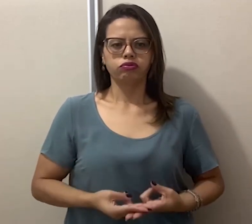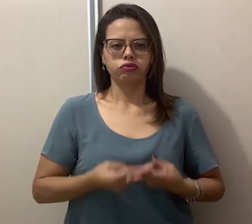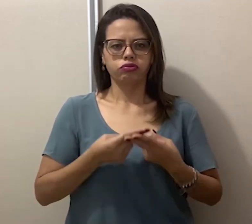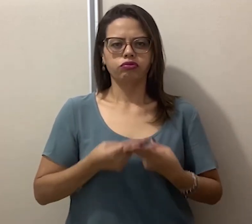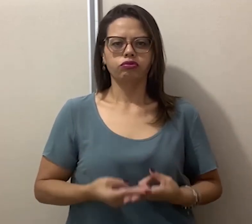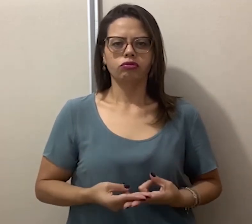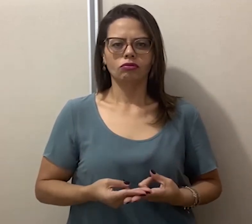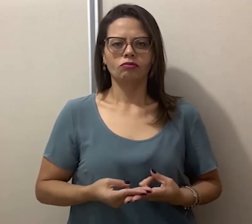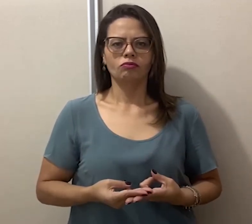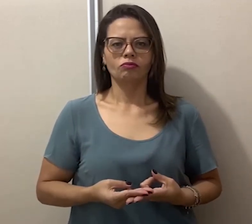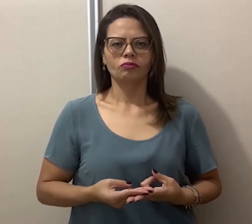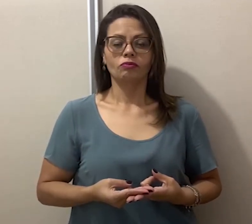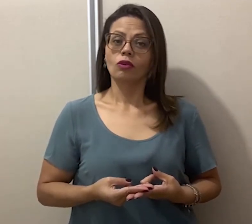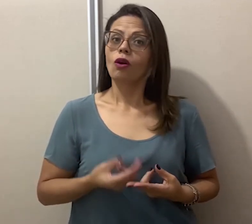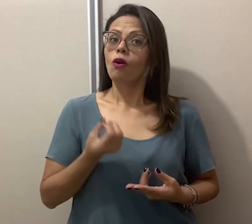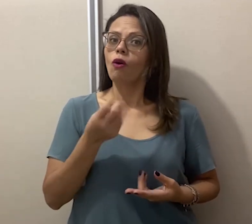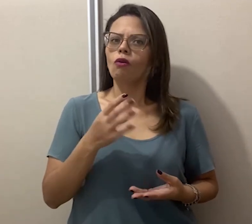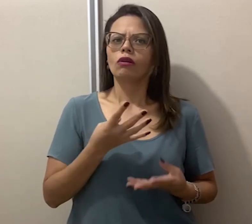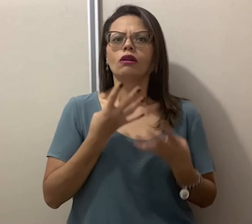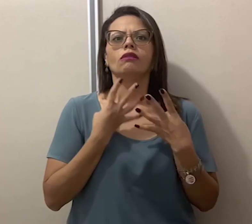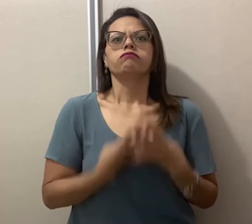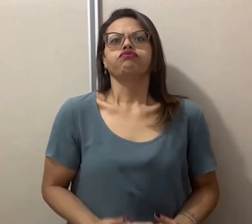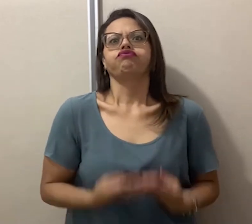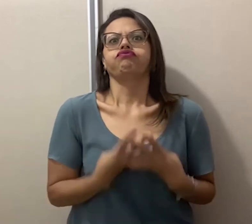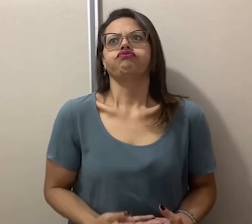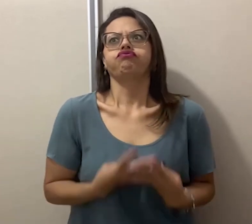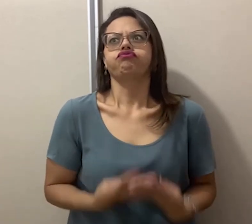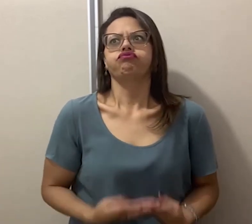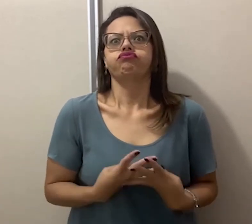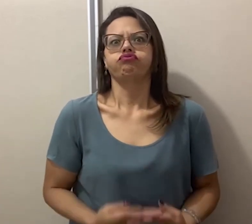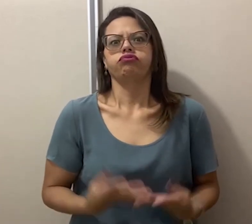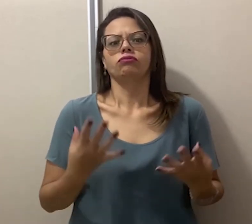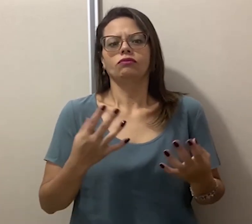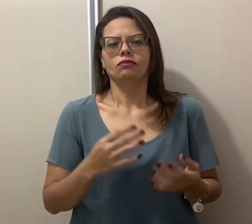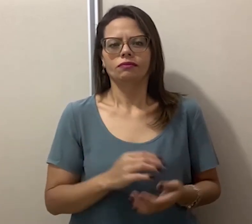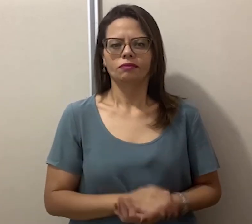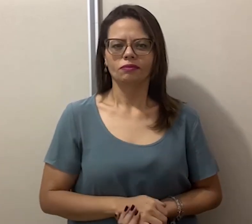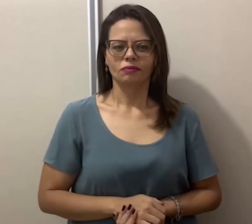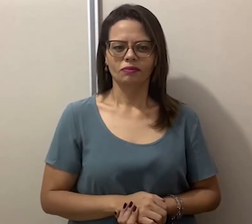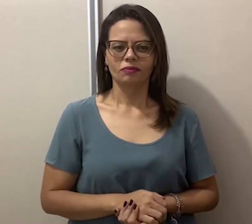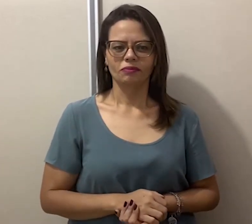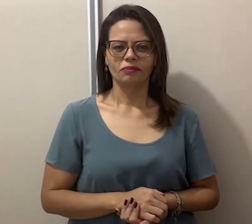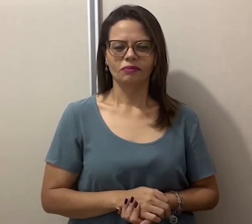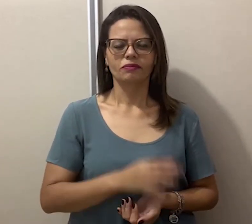Paciência, muita paciência. Ou muita paciência.